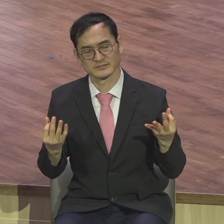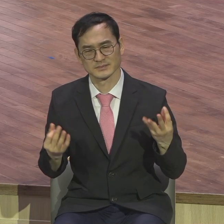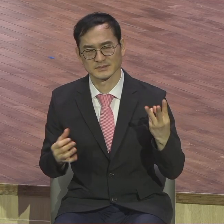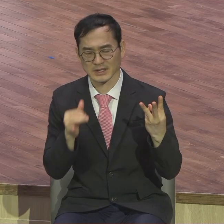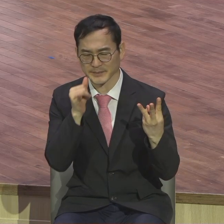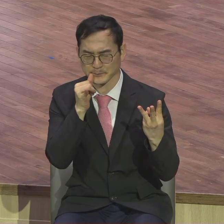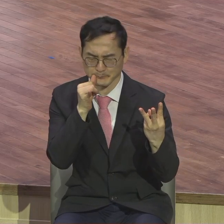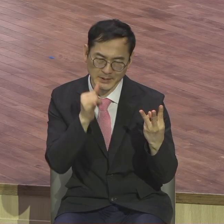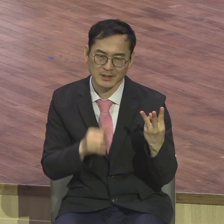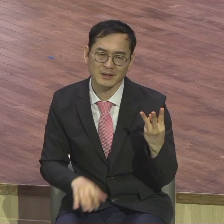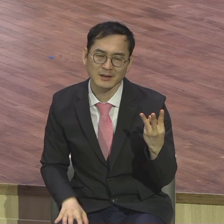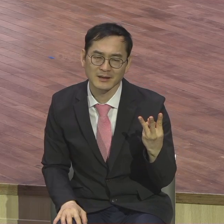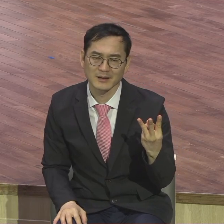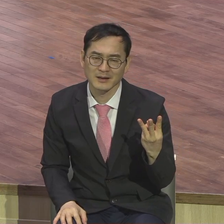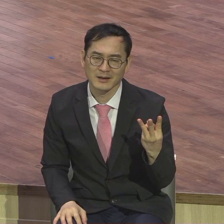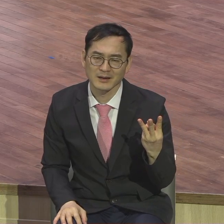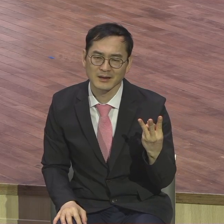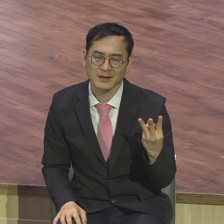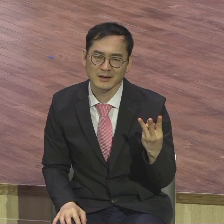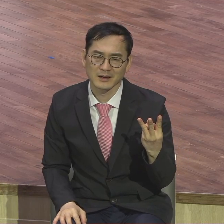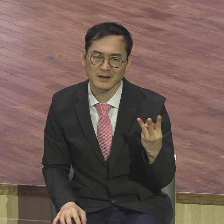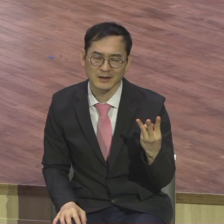계속 눈이 멀어 있어